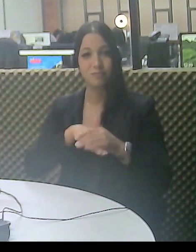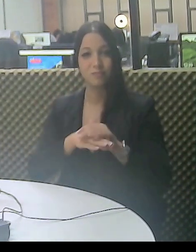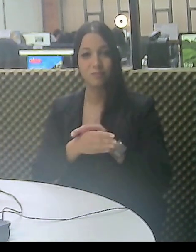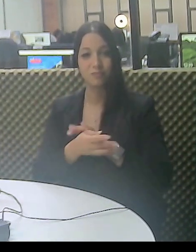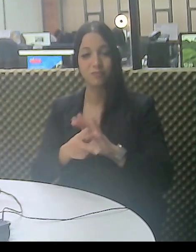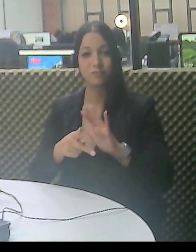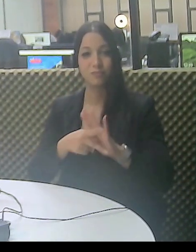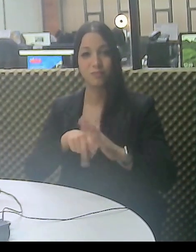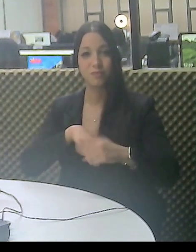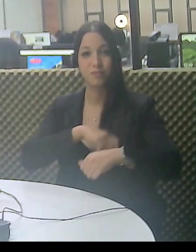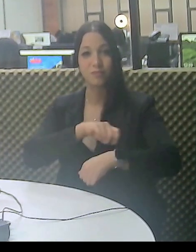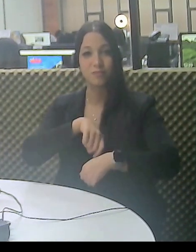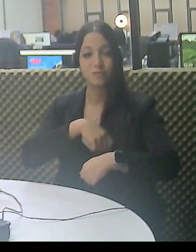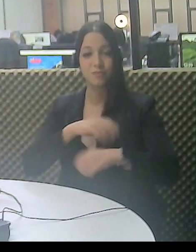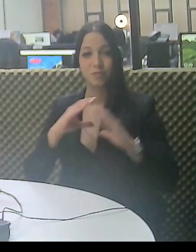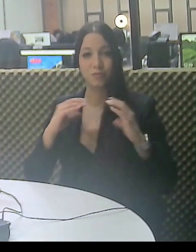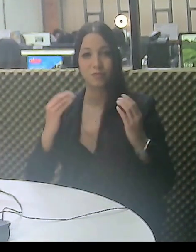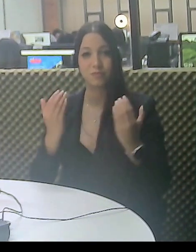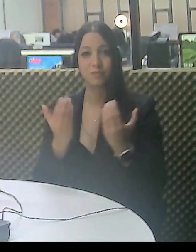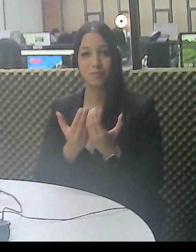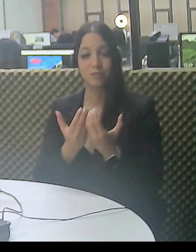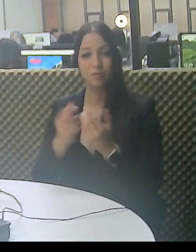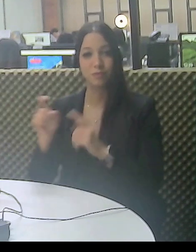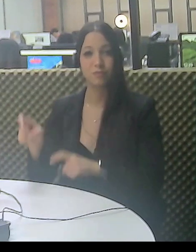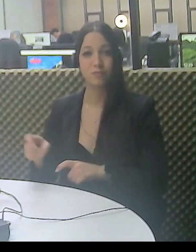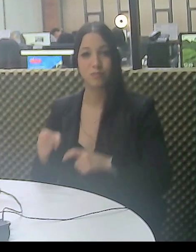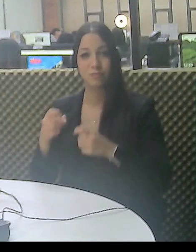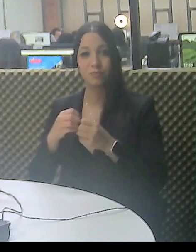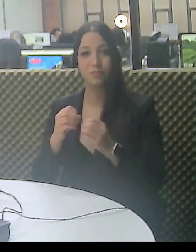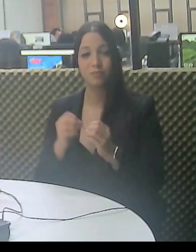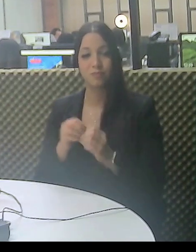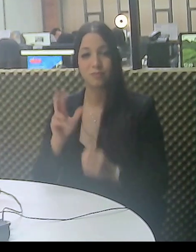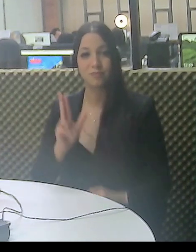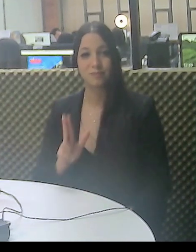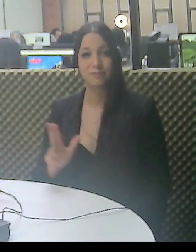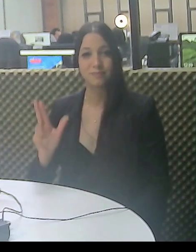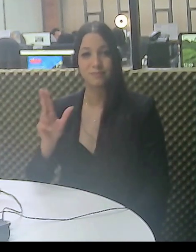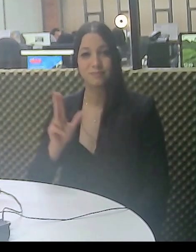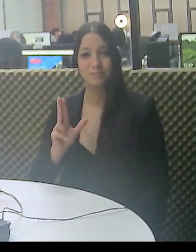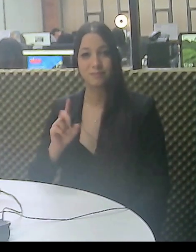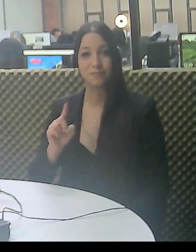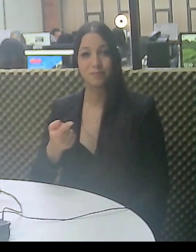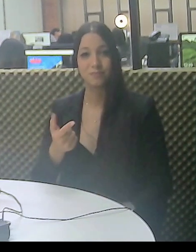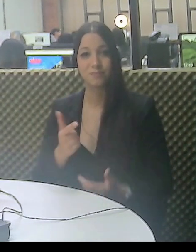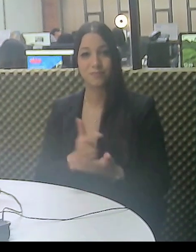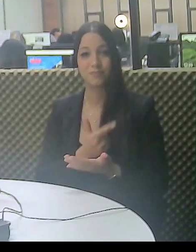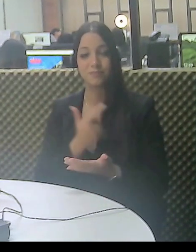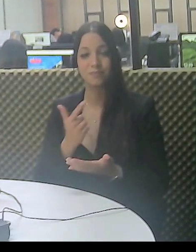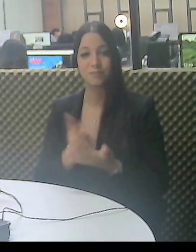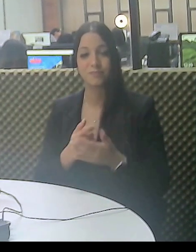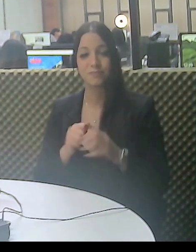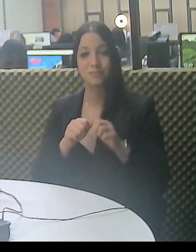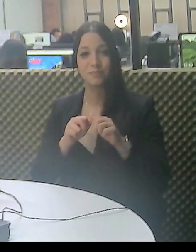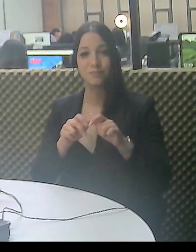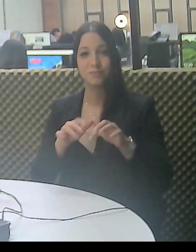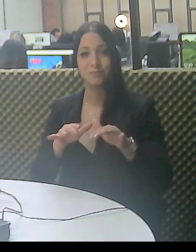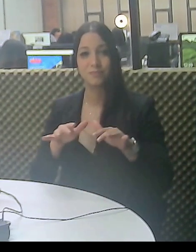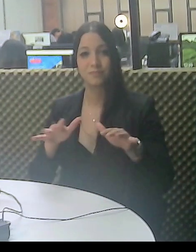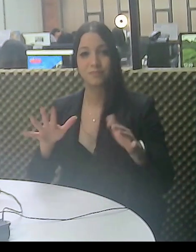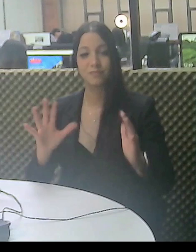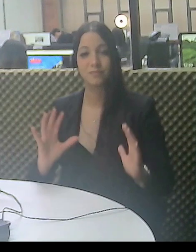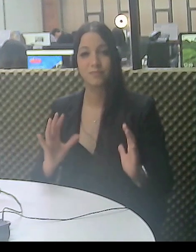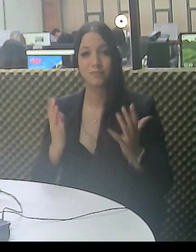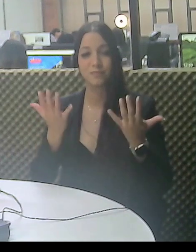da culinária das comunidades rurais e distritos de Uberlândia. Com 1.000 exemplares, a publicação foi distribuída durante